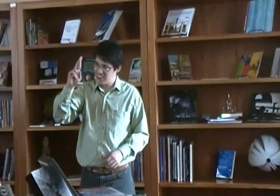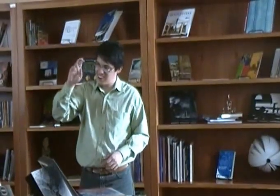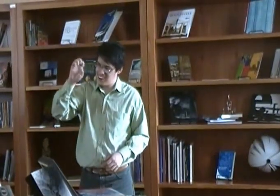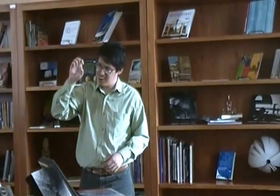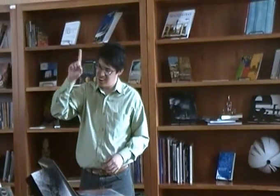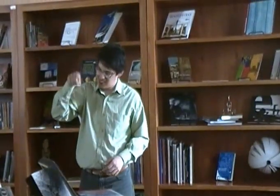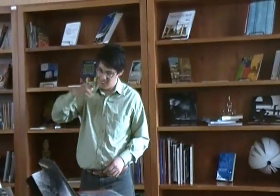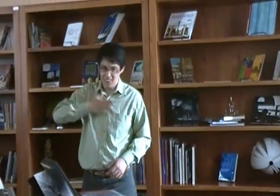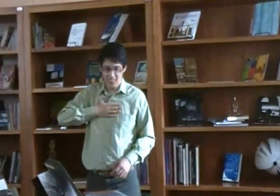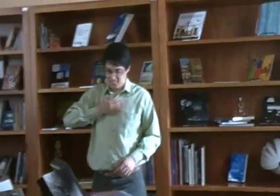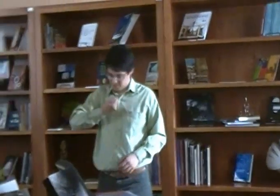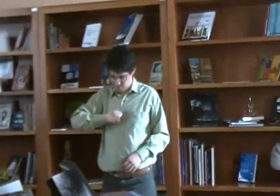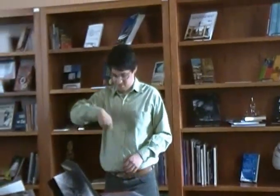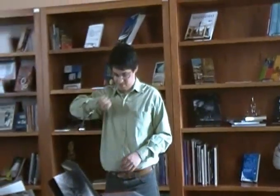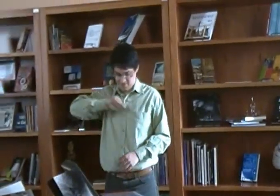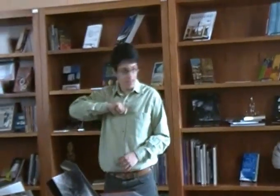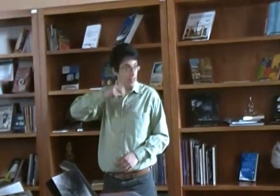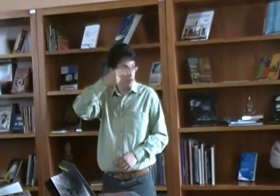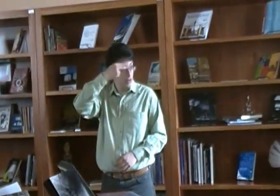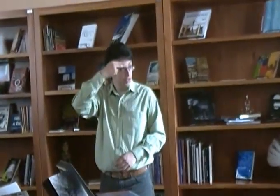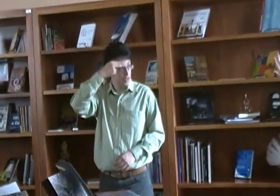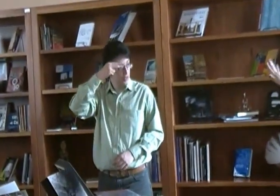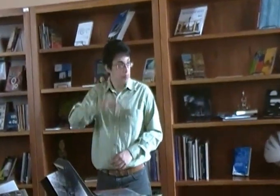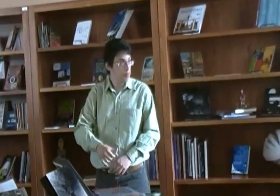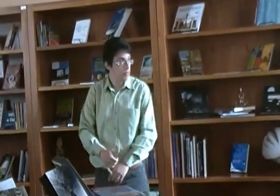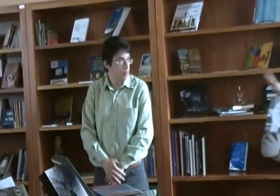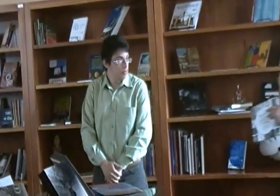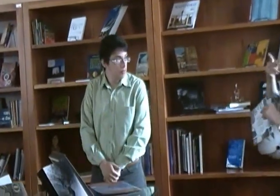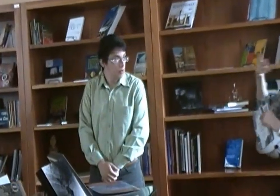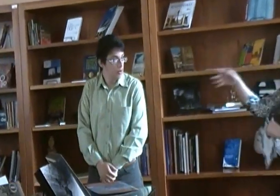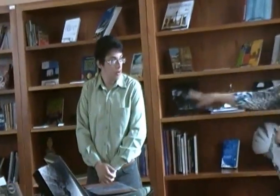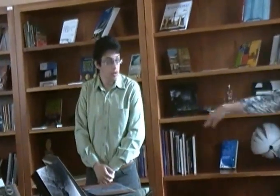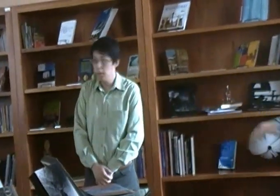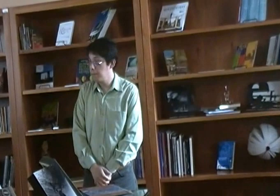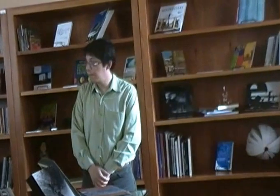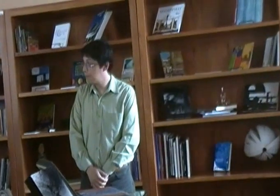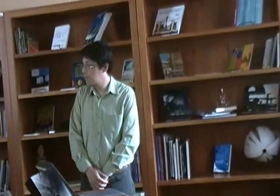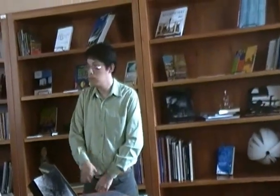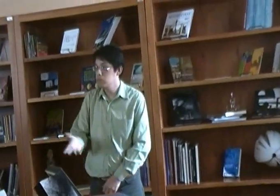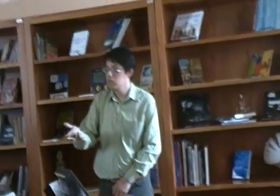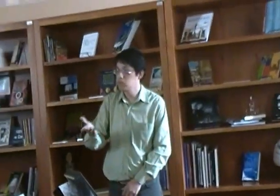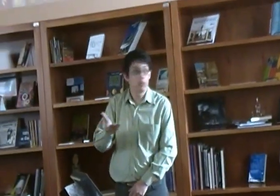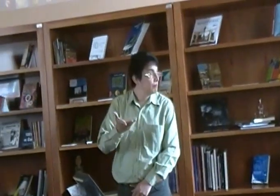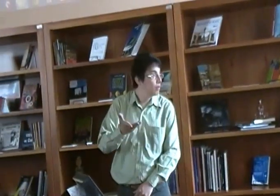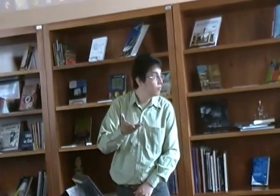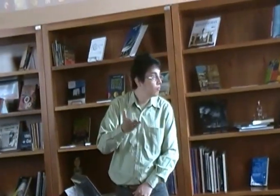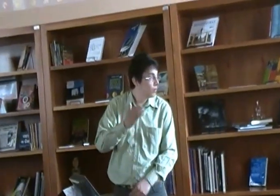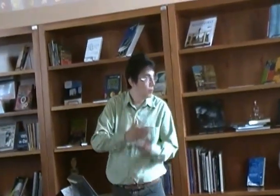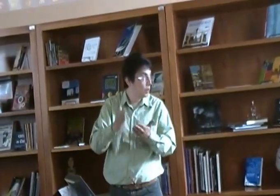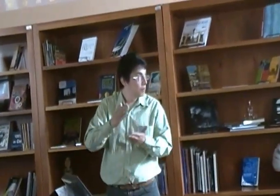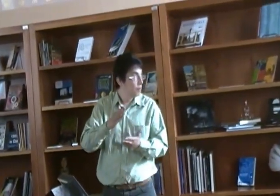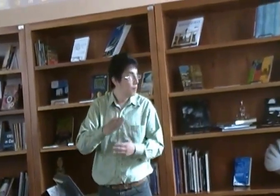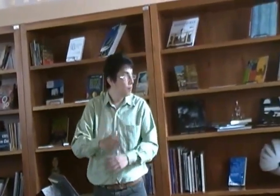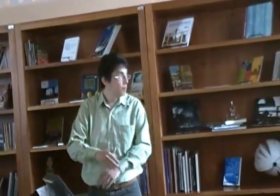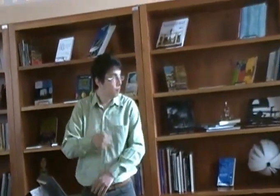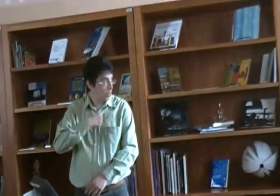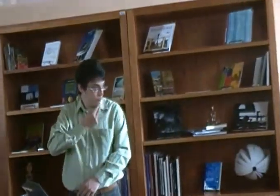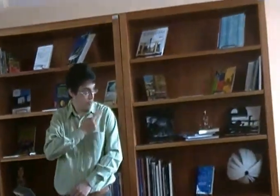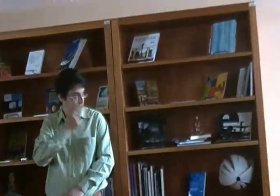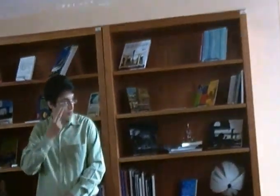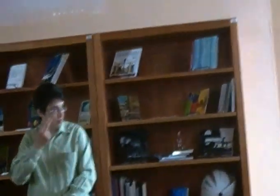Só Larissa, cadê ela? Deixa eu fazer devagar que eu faço aqui. Pode falar, pode